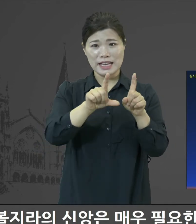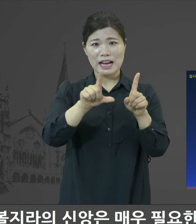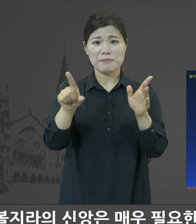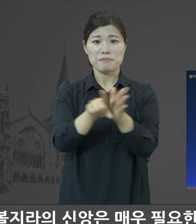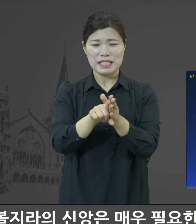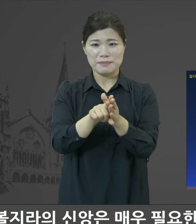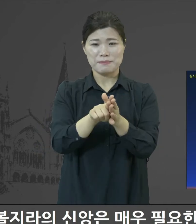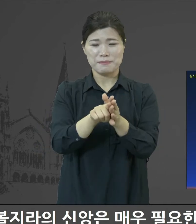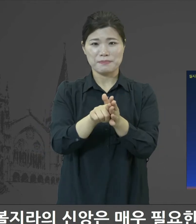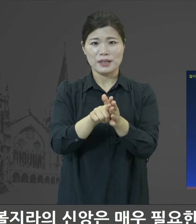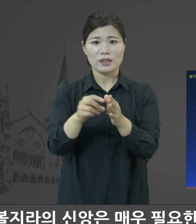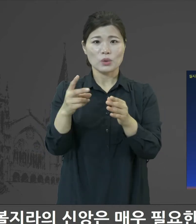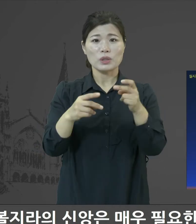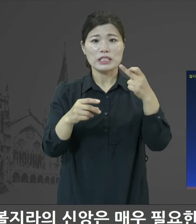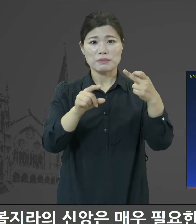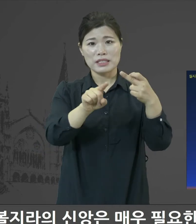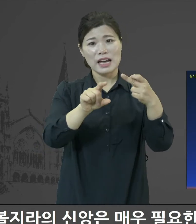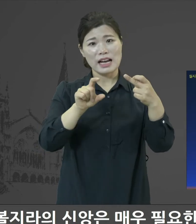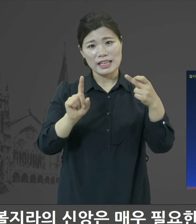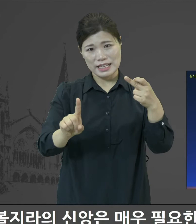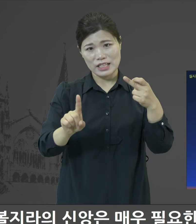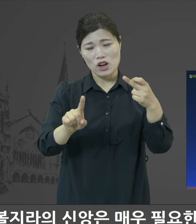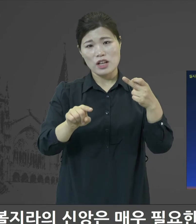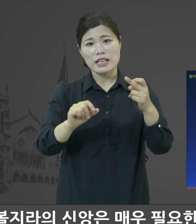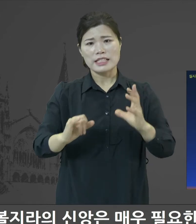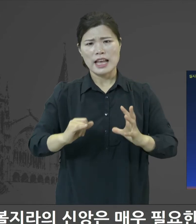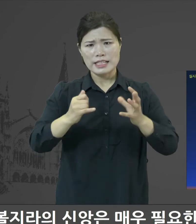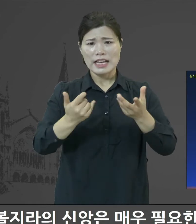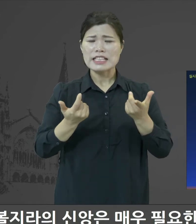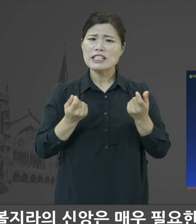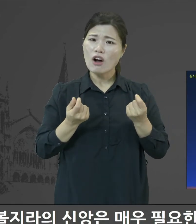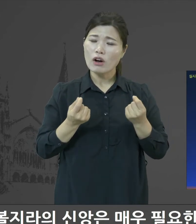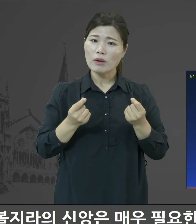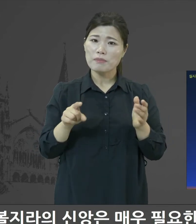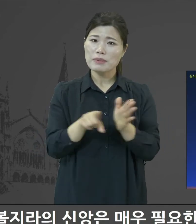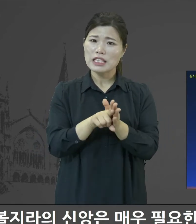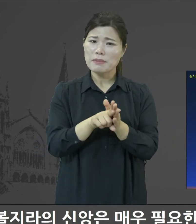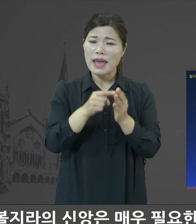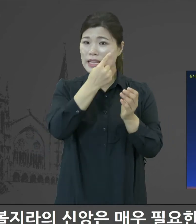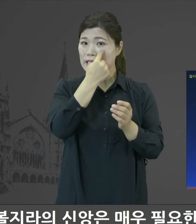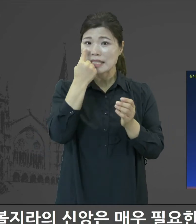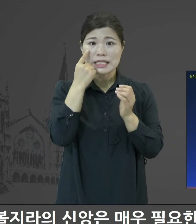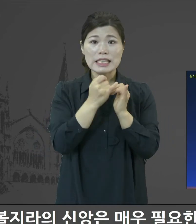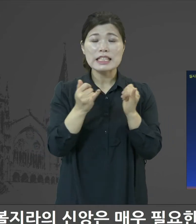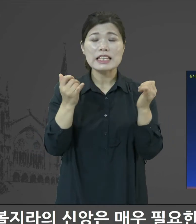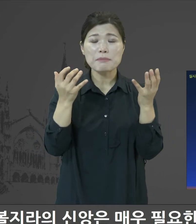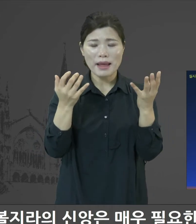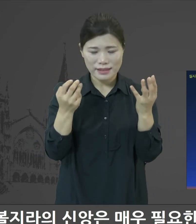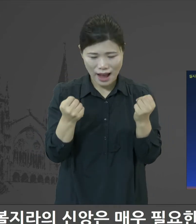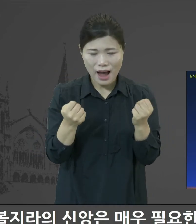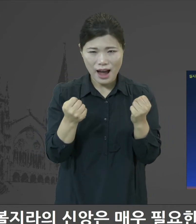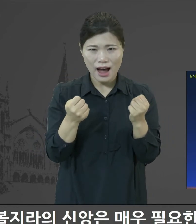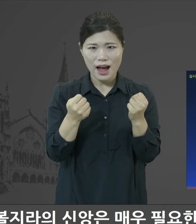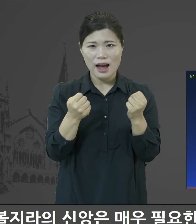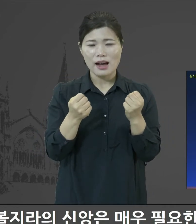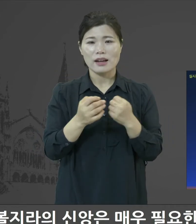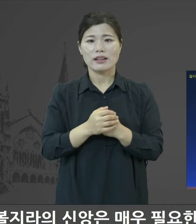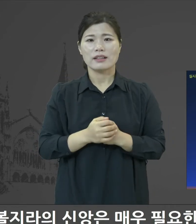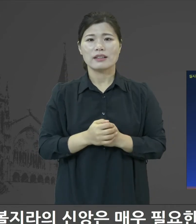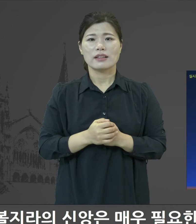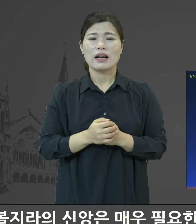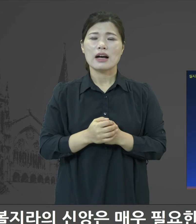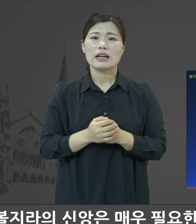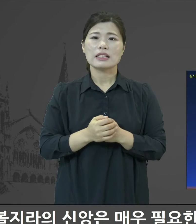다음에 12장 1절에서 세상에 이렇게 훌륭한 믿음의 증인들이 많이 있는데 그 믿음의 많은 증인들과